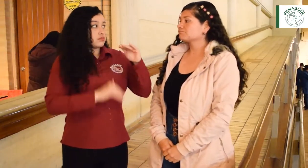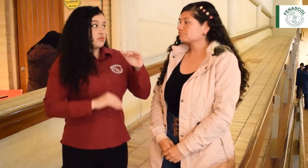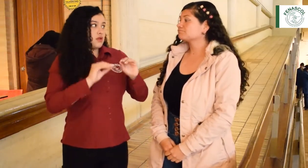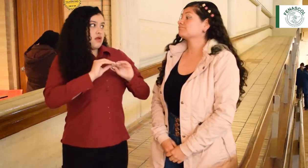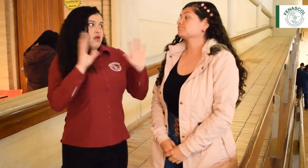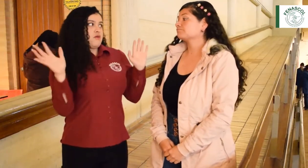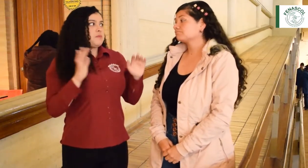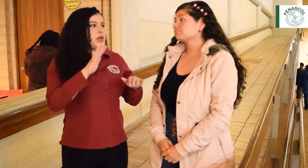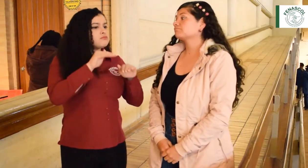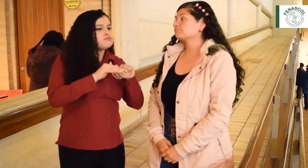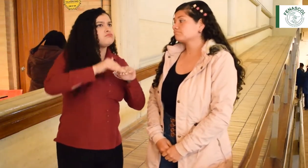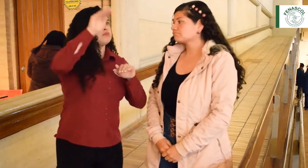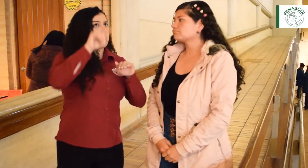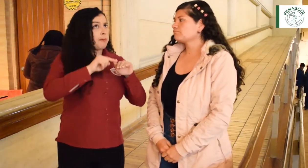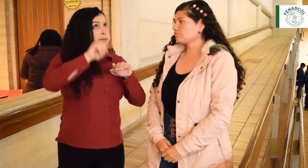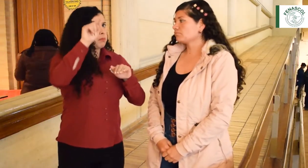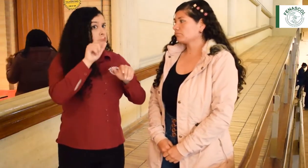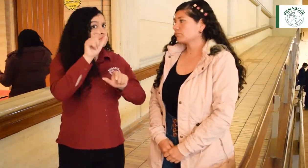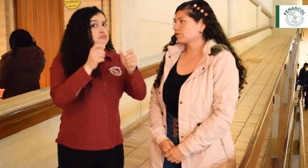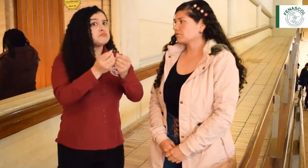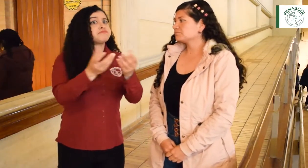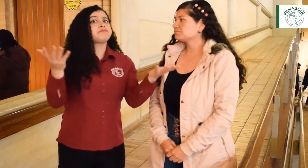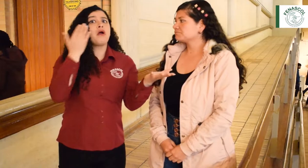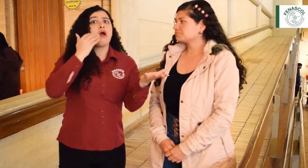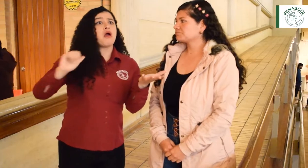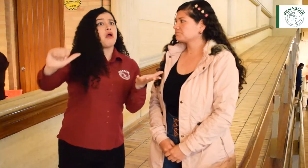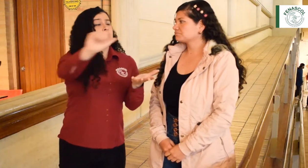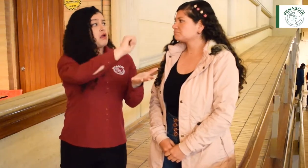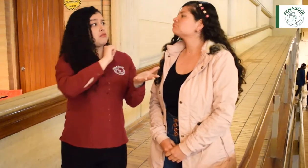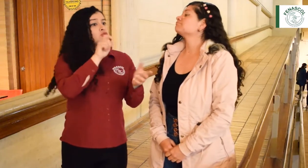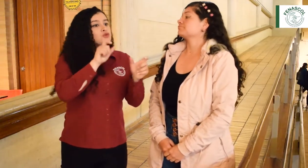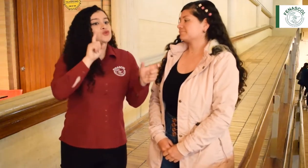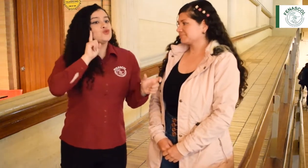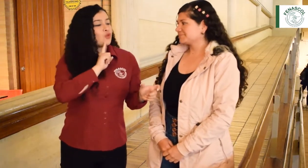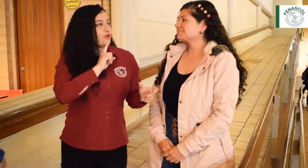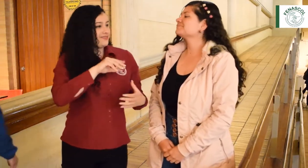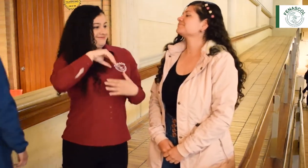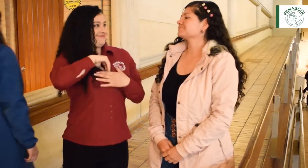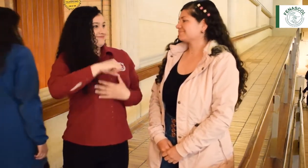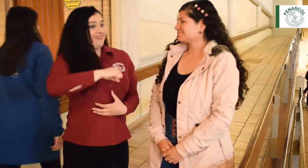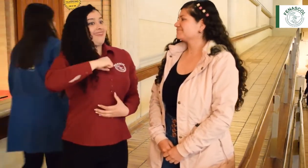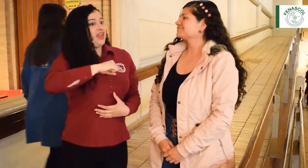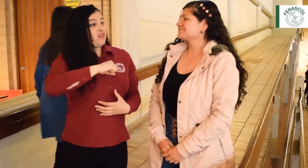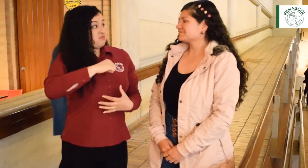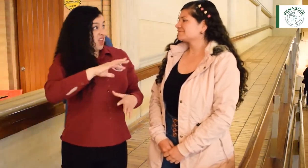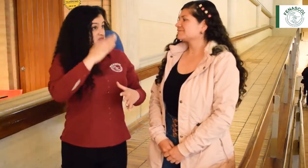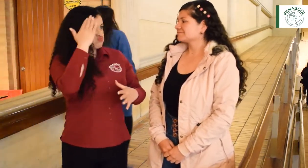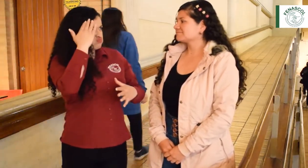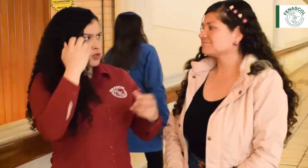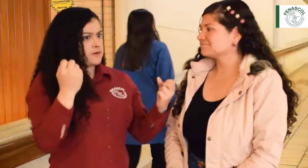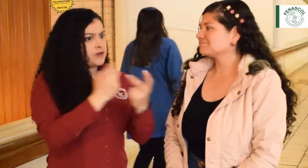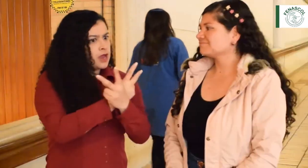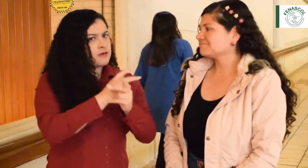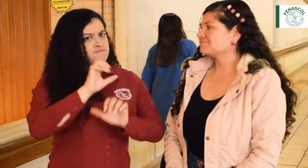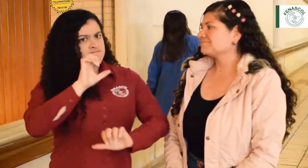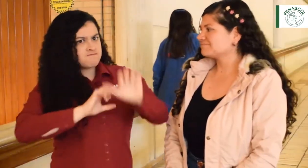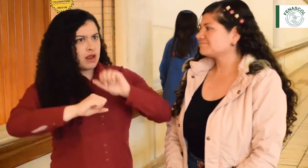Y tú crees que las mujeres sordas mayores de edad saben todo lo referente a sus derechos y cómo